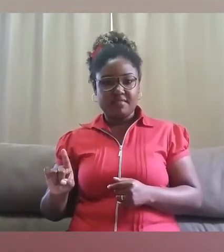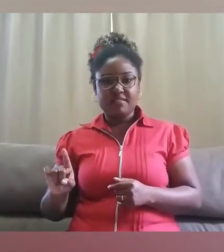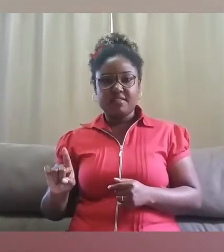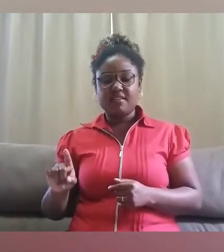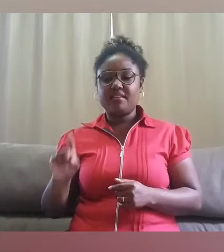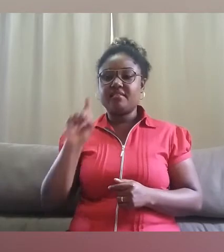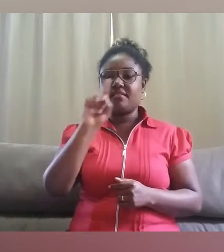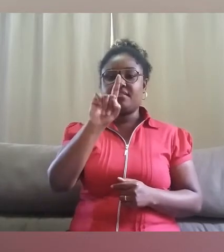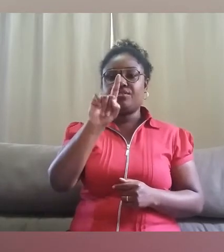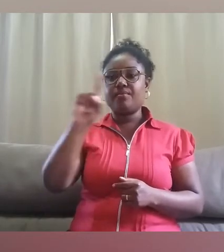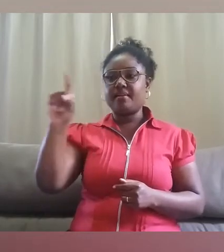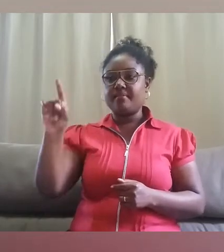Desenha a letra Z no ar.